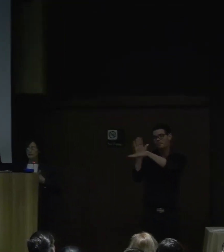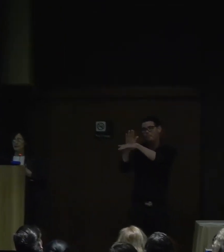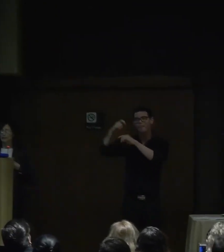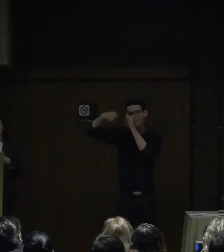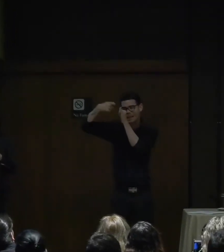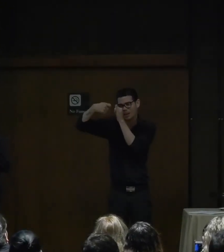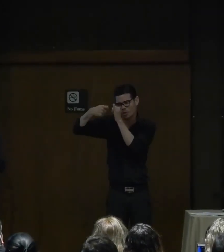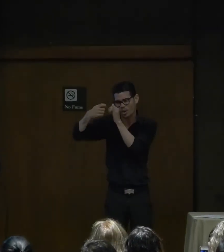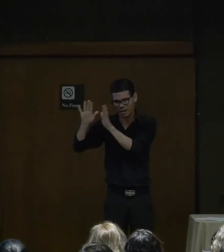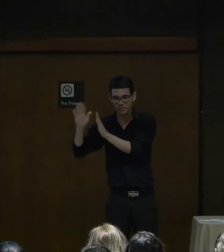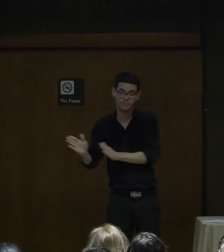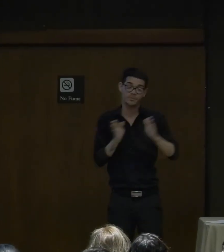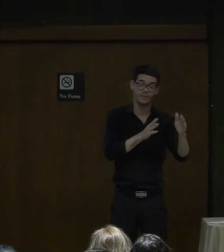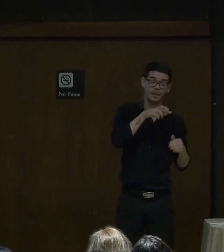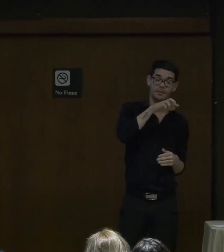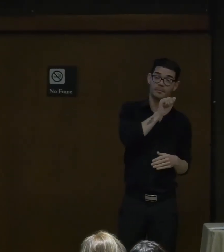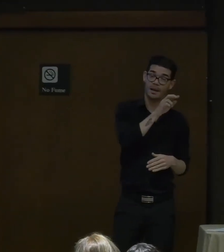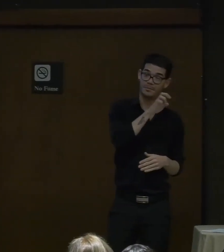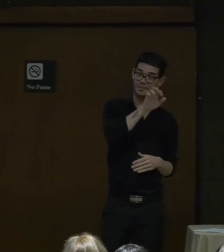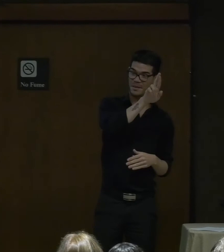que decir era si